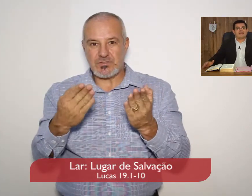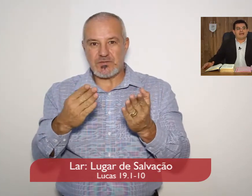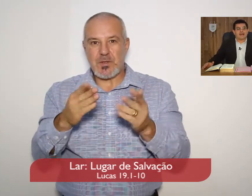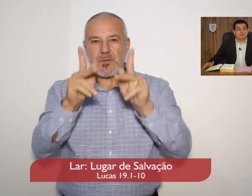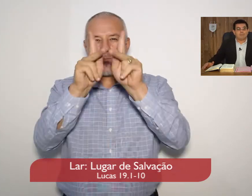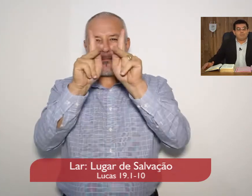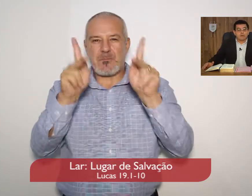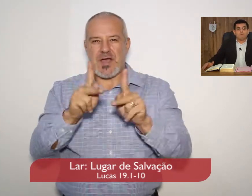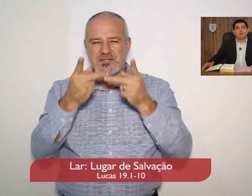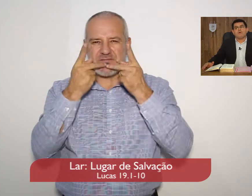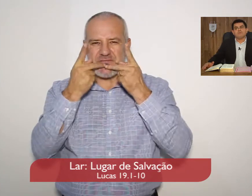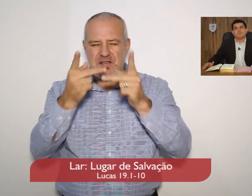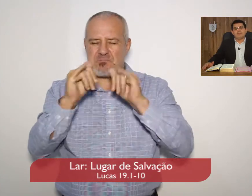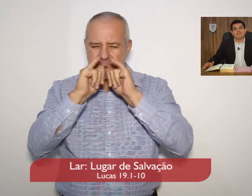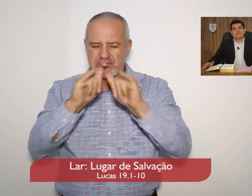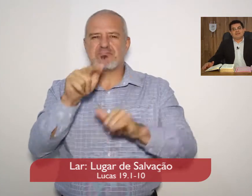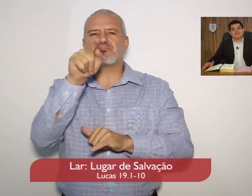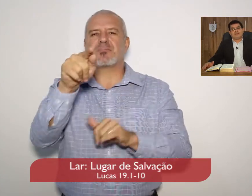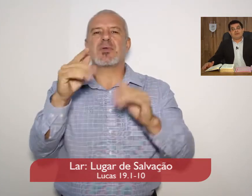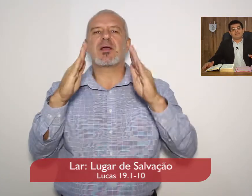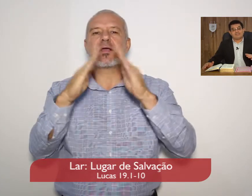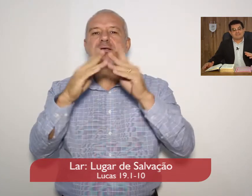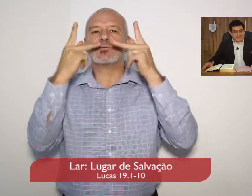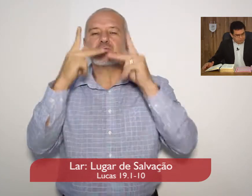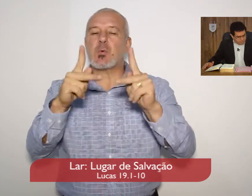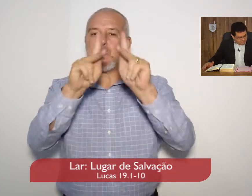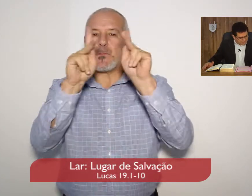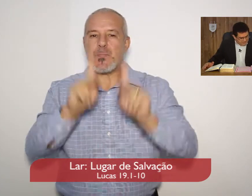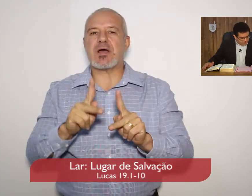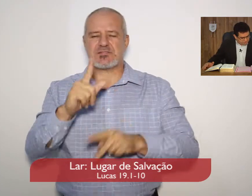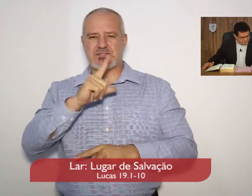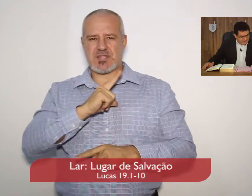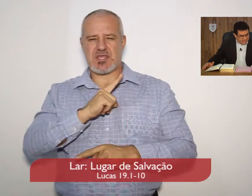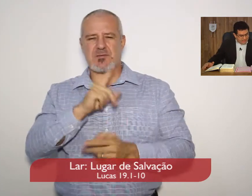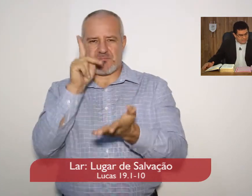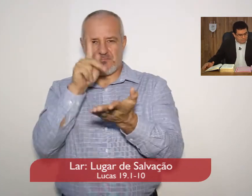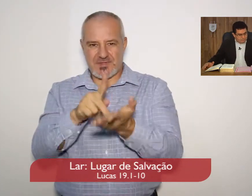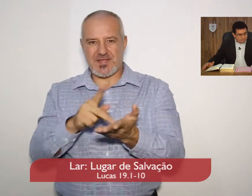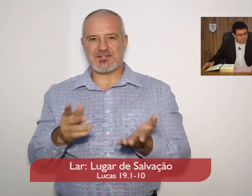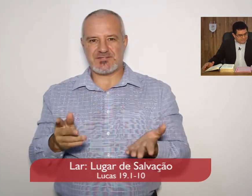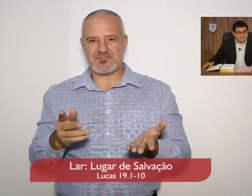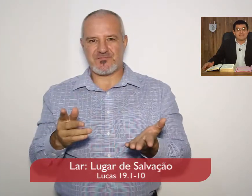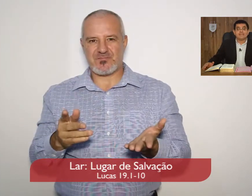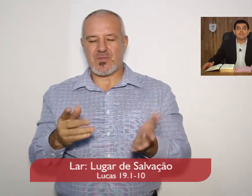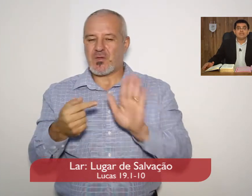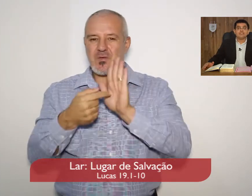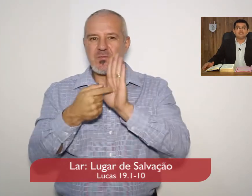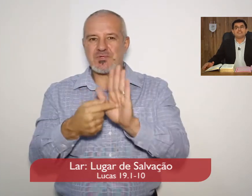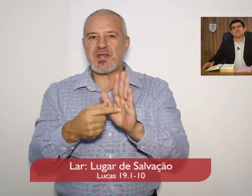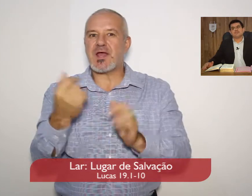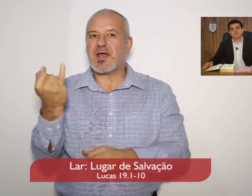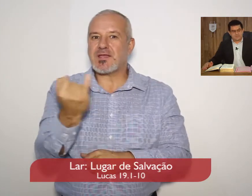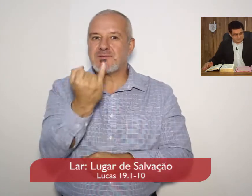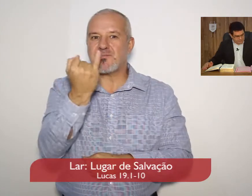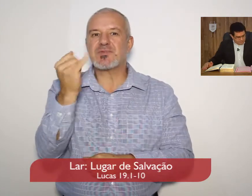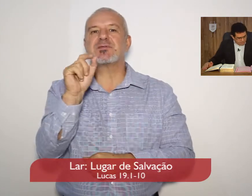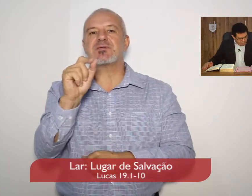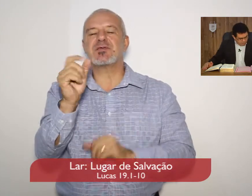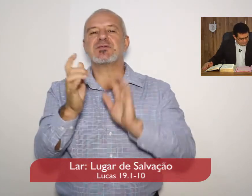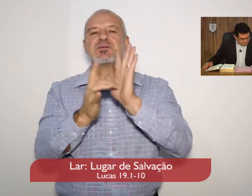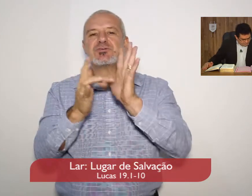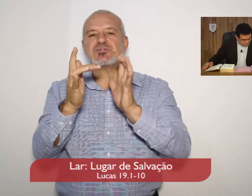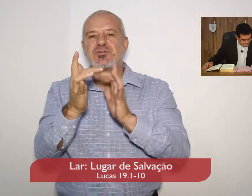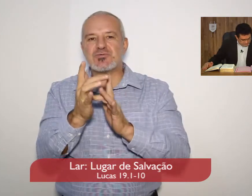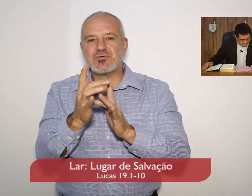queremos destacar o primeiro ponto desta nossa série de mensagens: a importância de Jesus